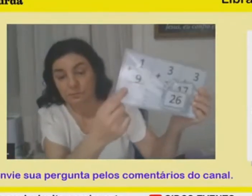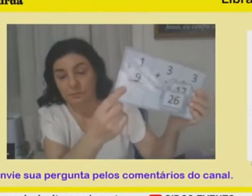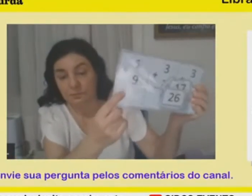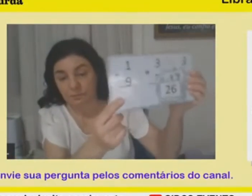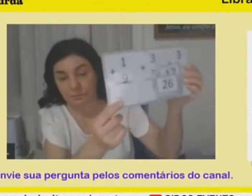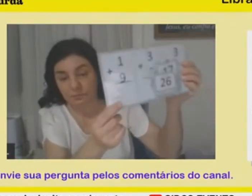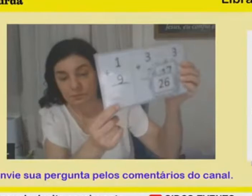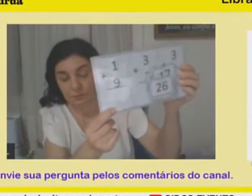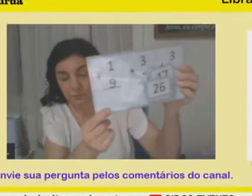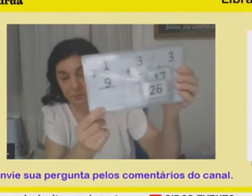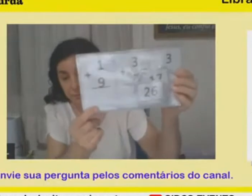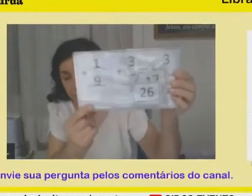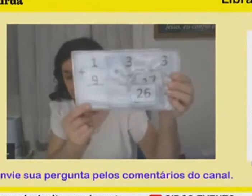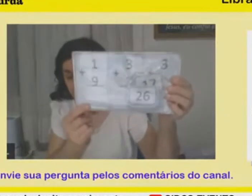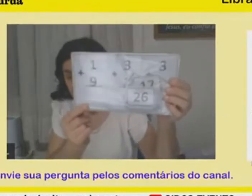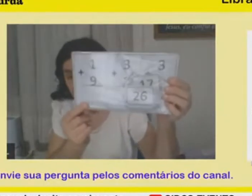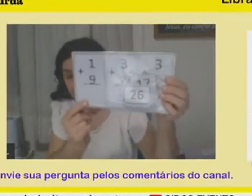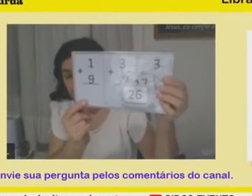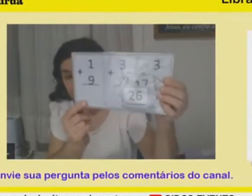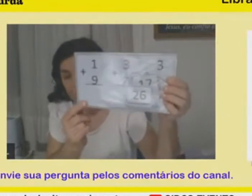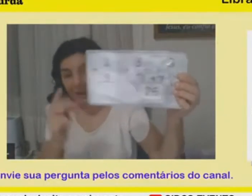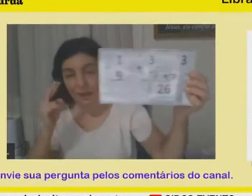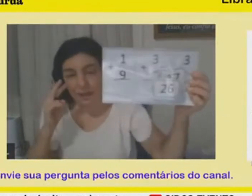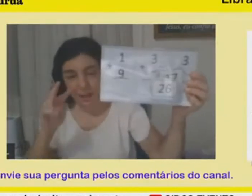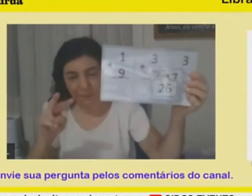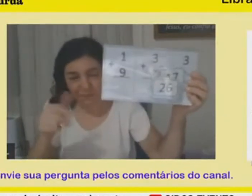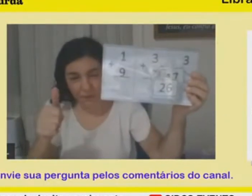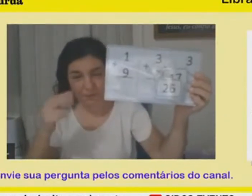a adição assim em coluna.